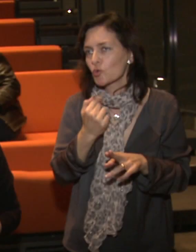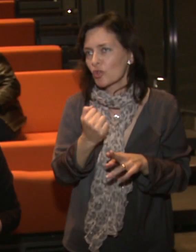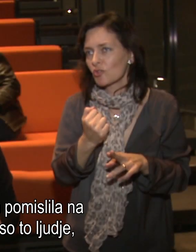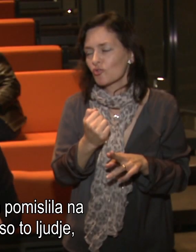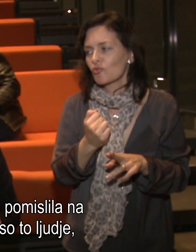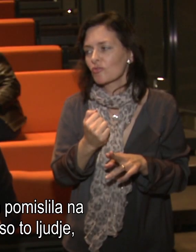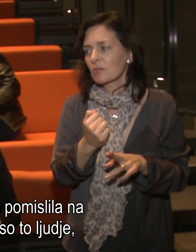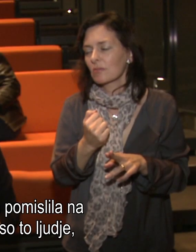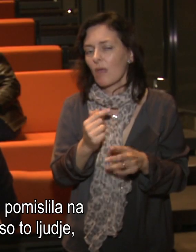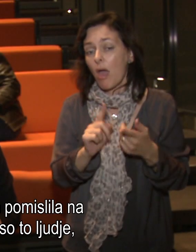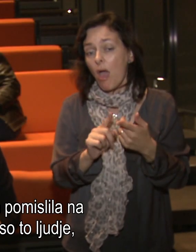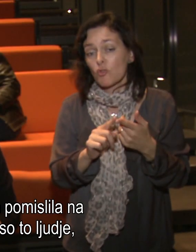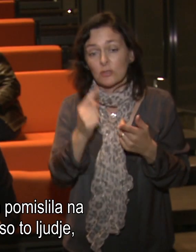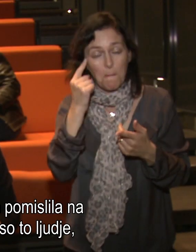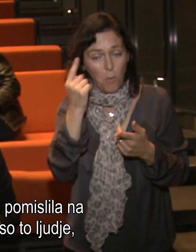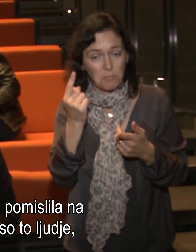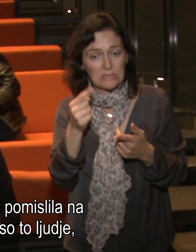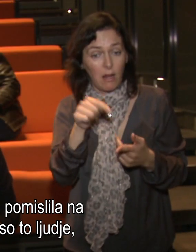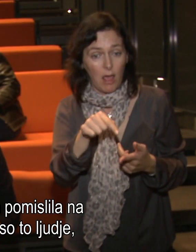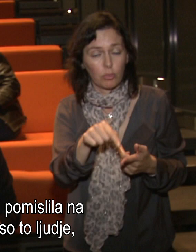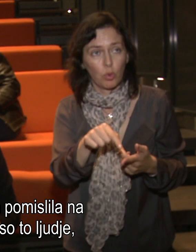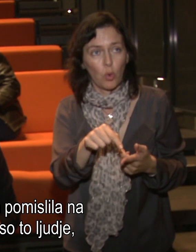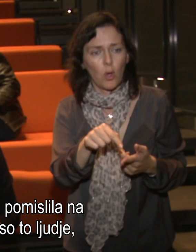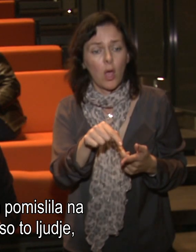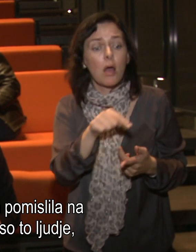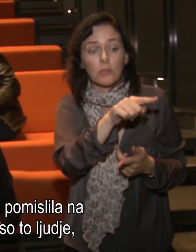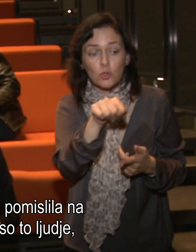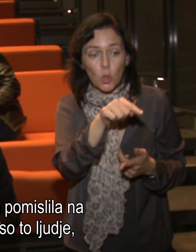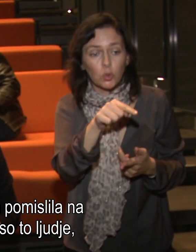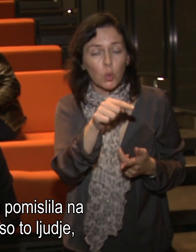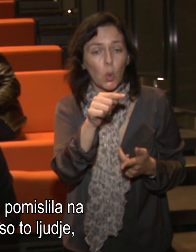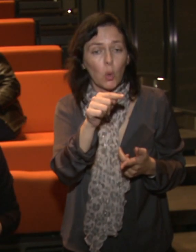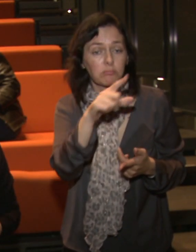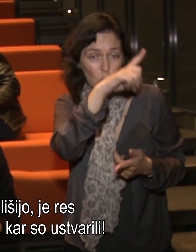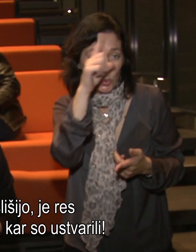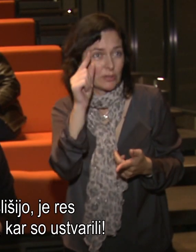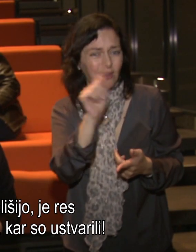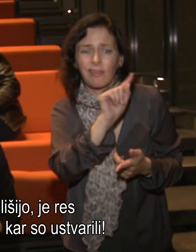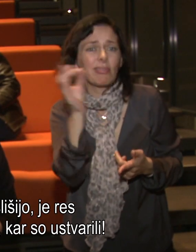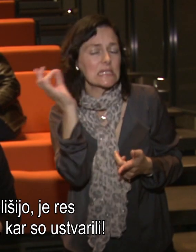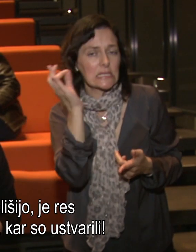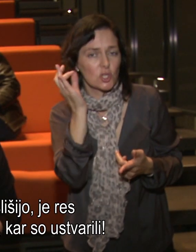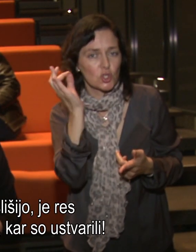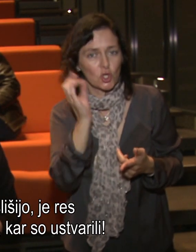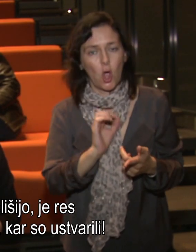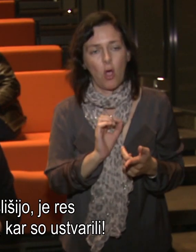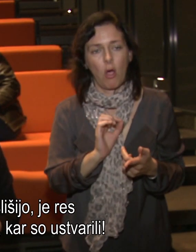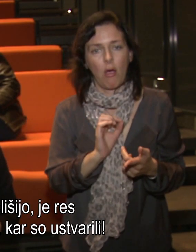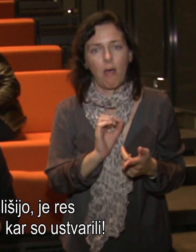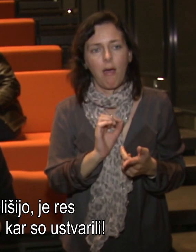Če sem pomislila na to, da so to ljudje, ki ne slišijo, je to